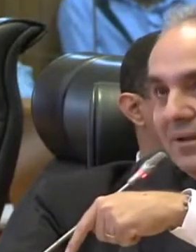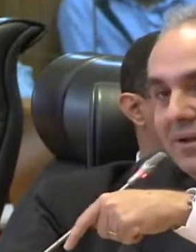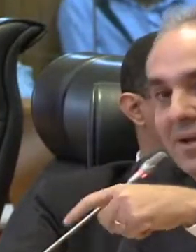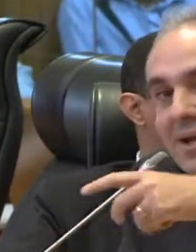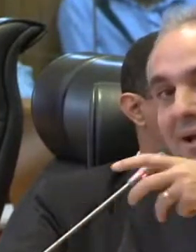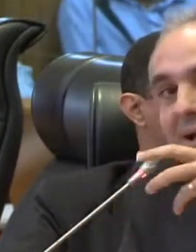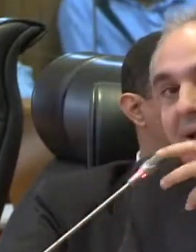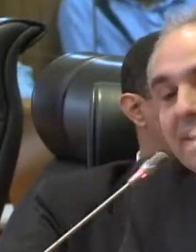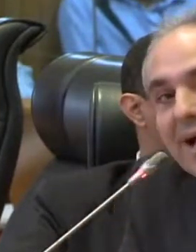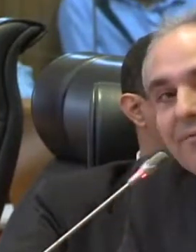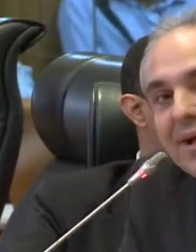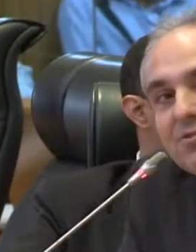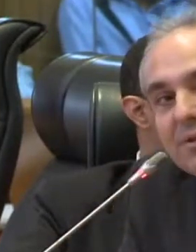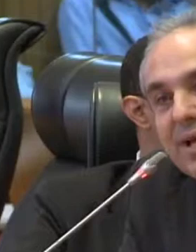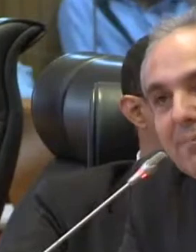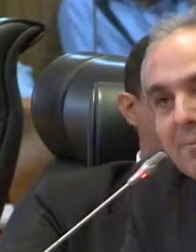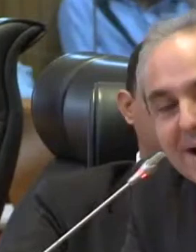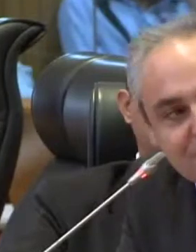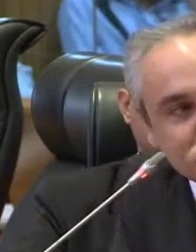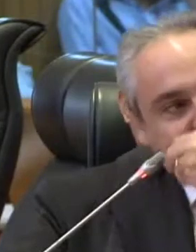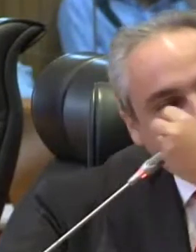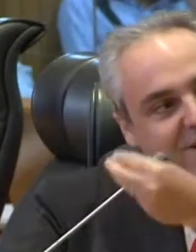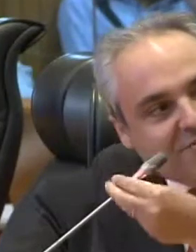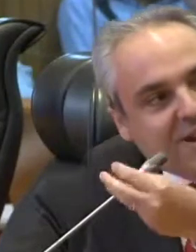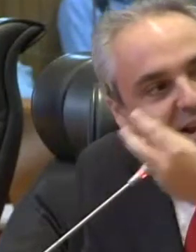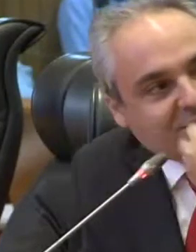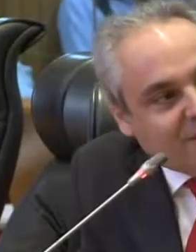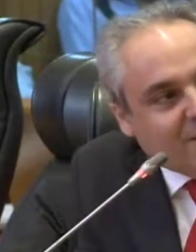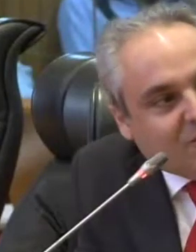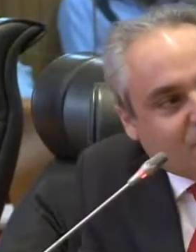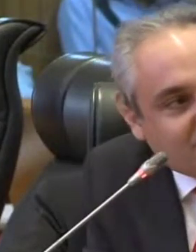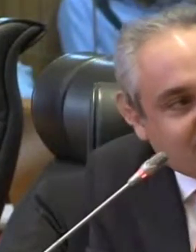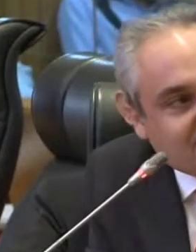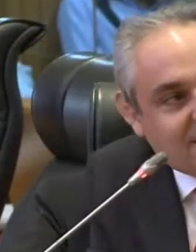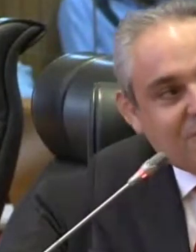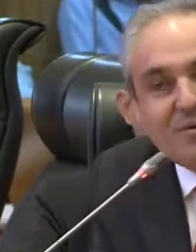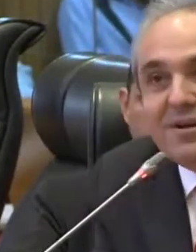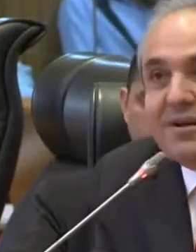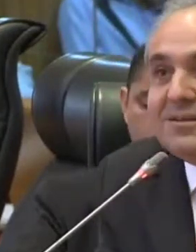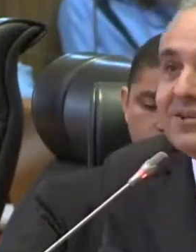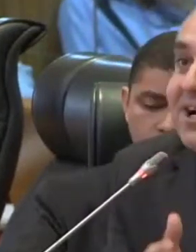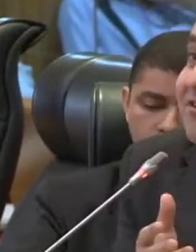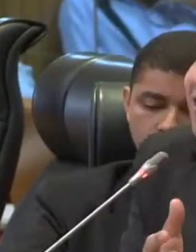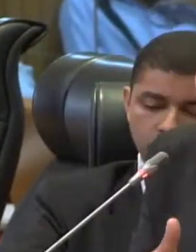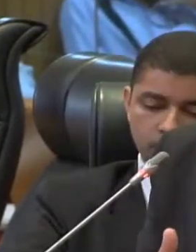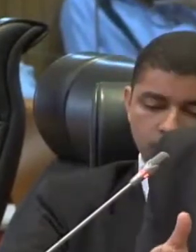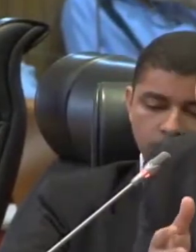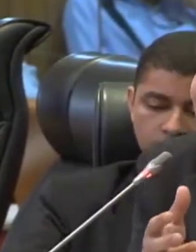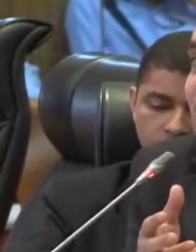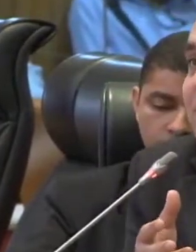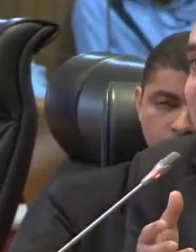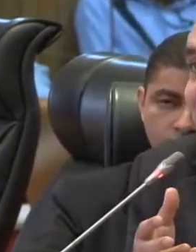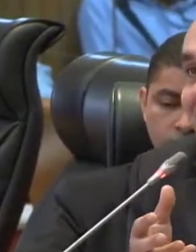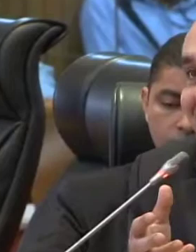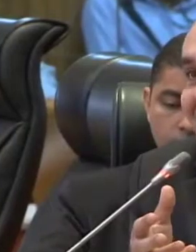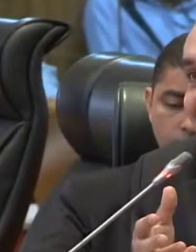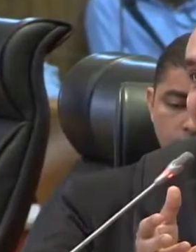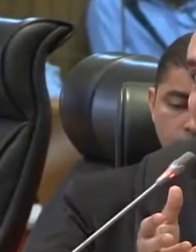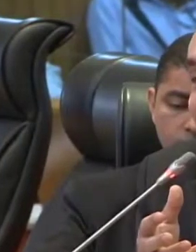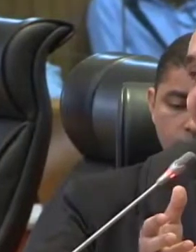metropolização. E talvez o tema mais pertinente em relação à metropolização seja a questão do transporte